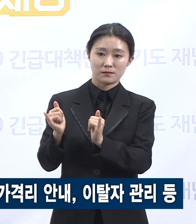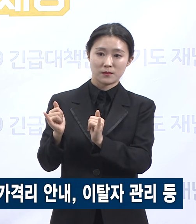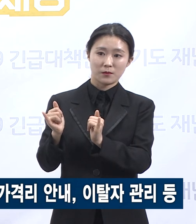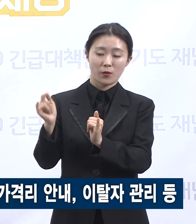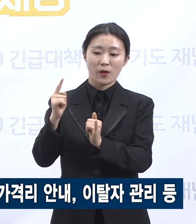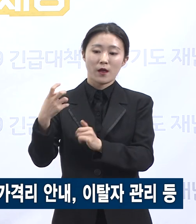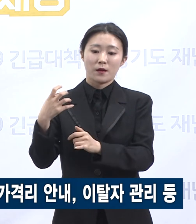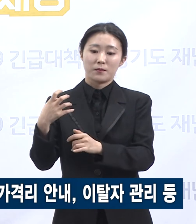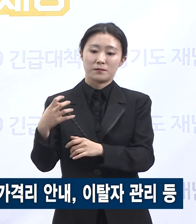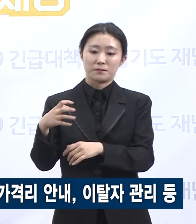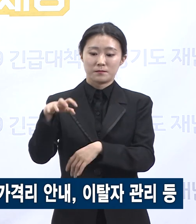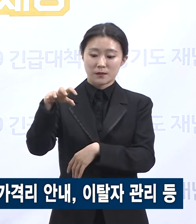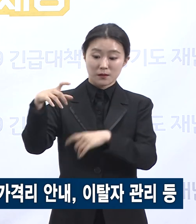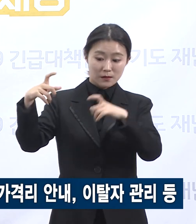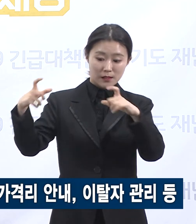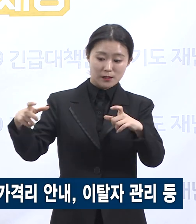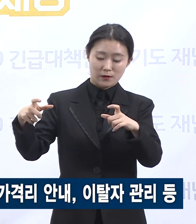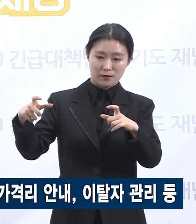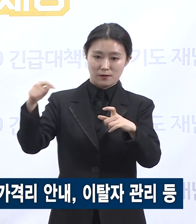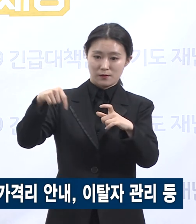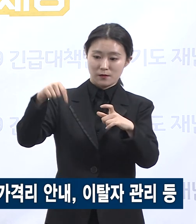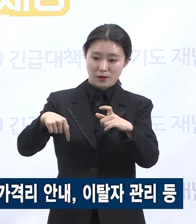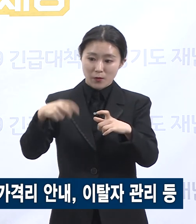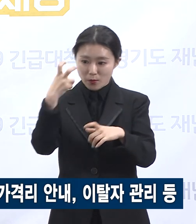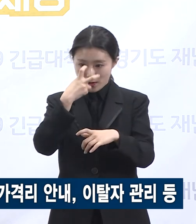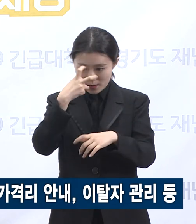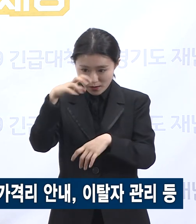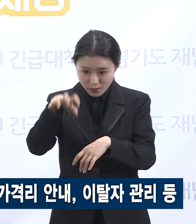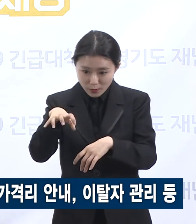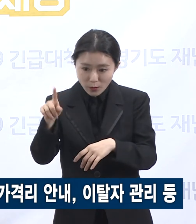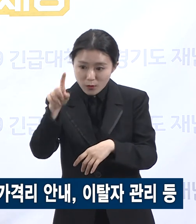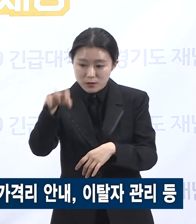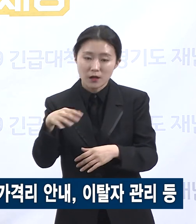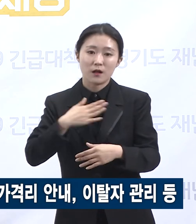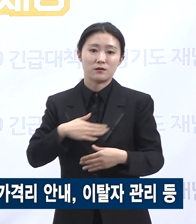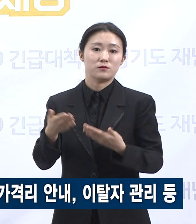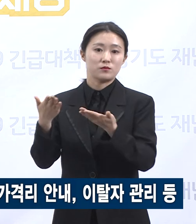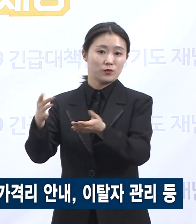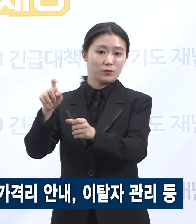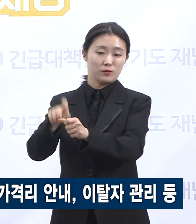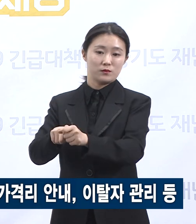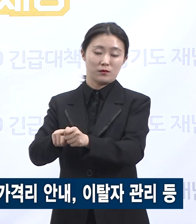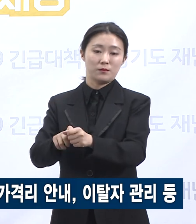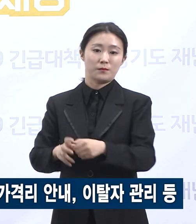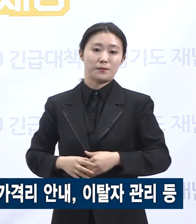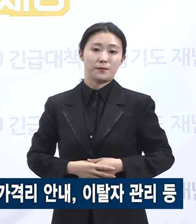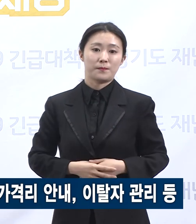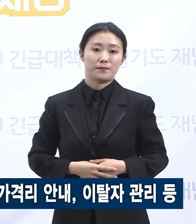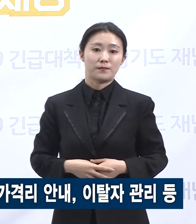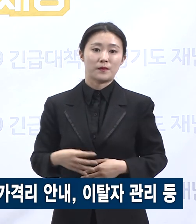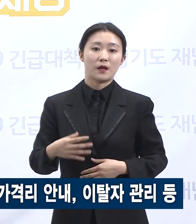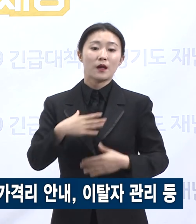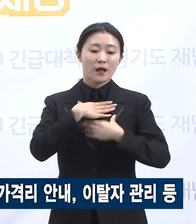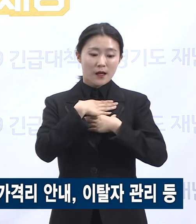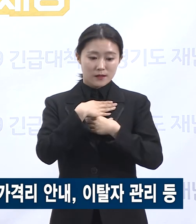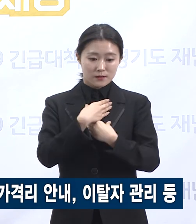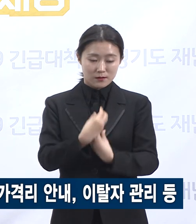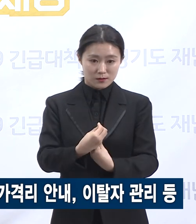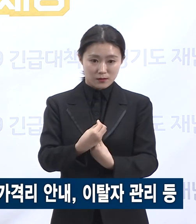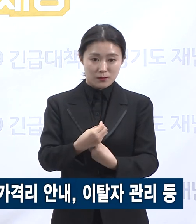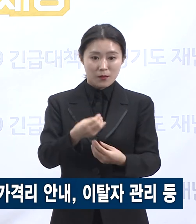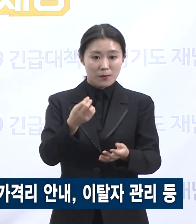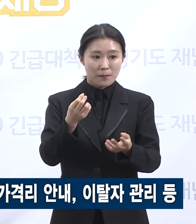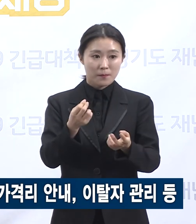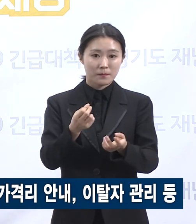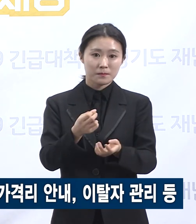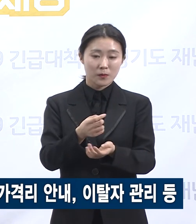안내할 계획입니다. 또한 대상자의 건강 상태를 확인하고 안전수칙 등을 안내하며 통화 횟수, 연결 성공